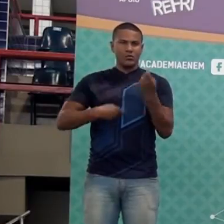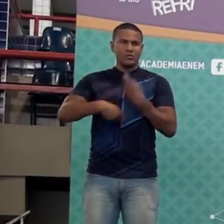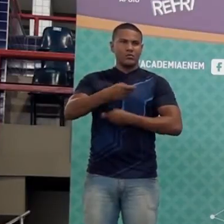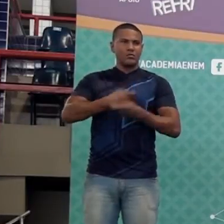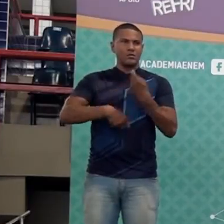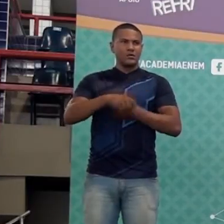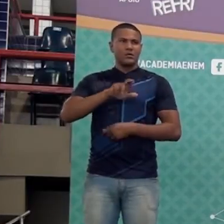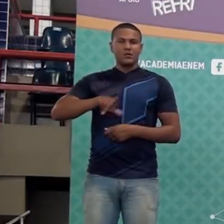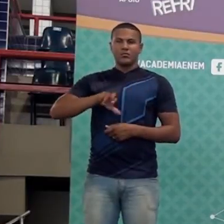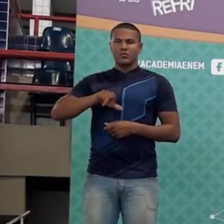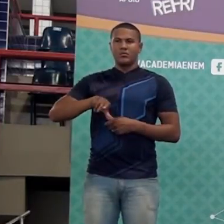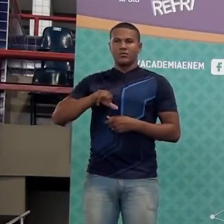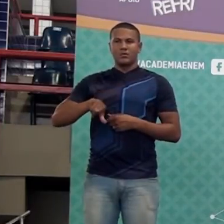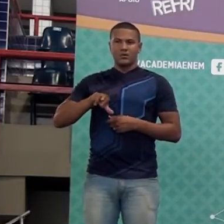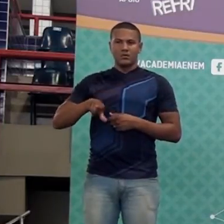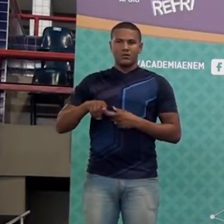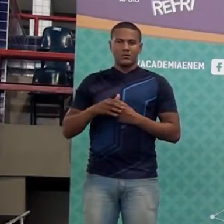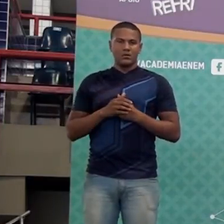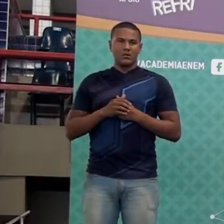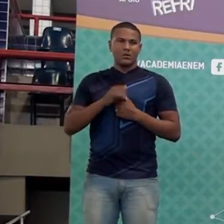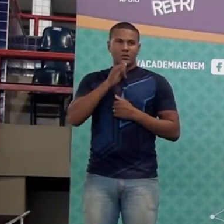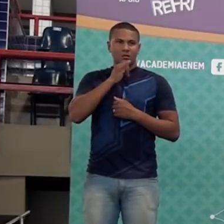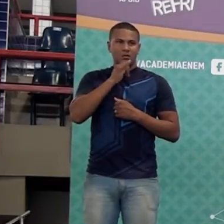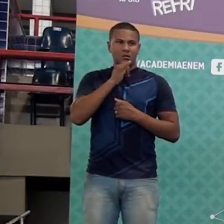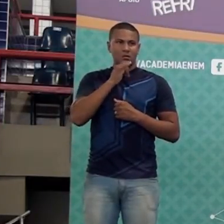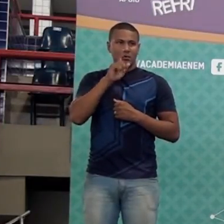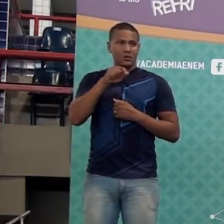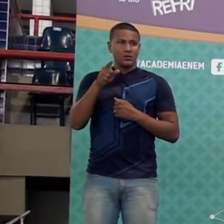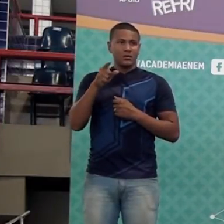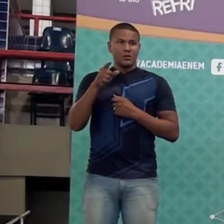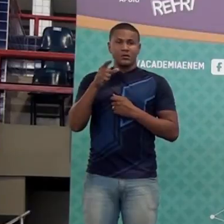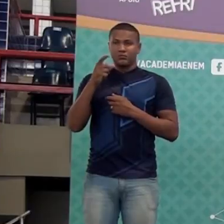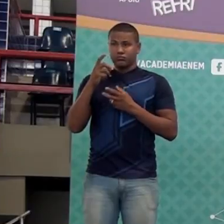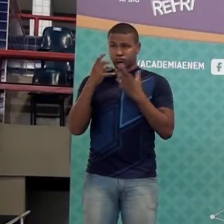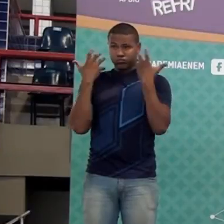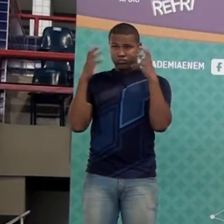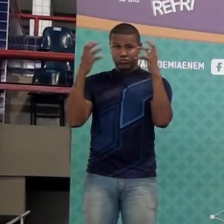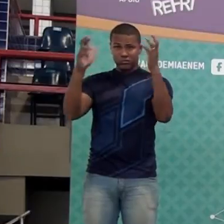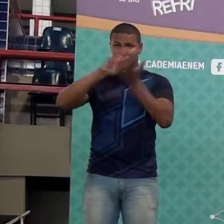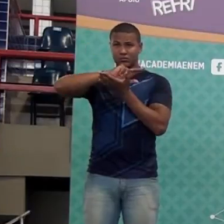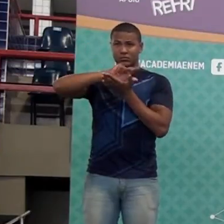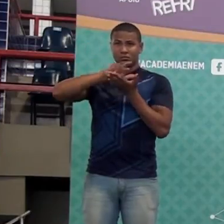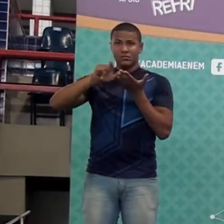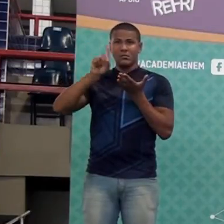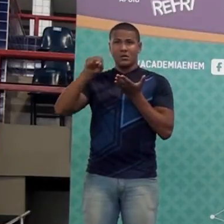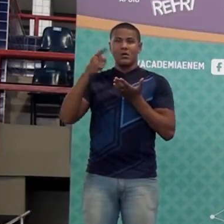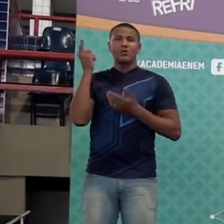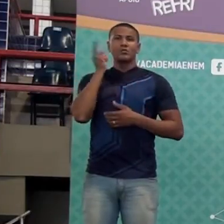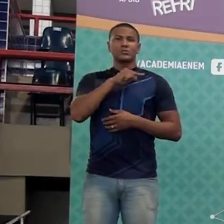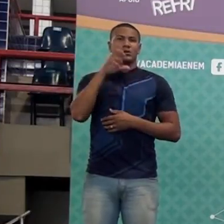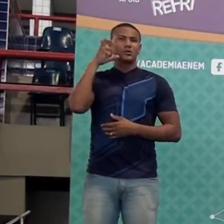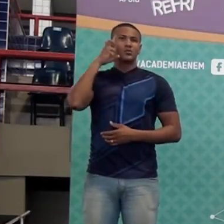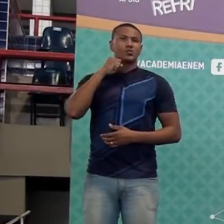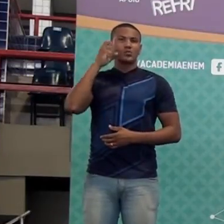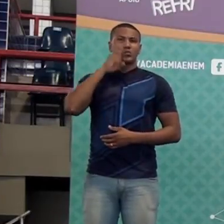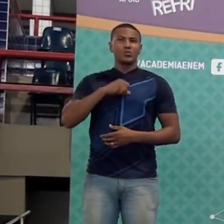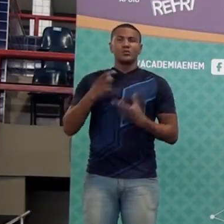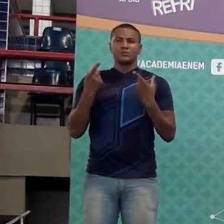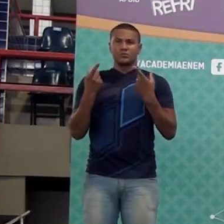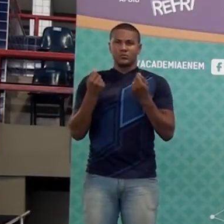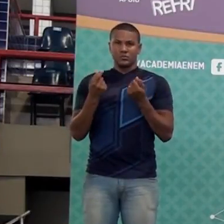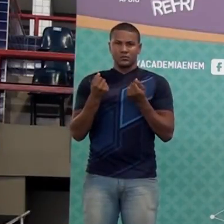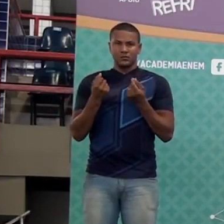econômica. Biodiversidade gera grana, biodiversidade gera dinheiro, tá? E nós estamos destruindo biodiversidade para